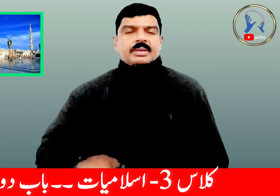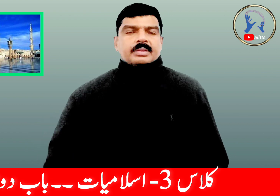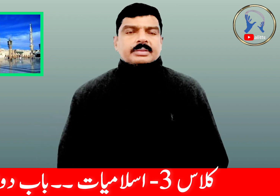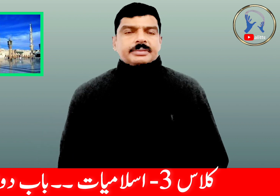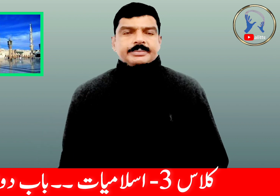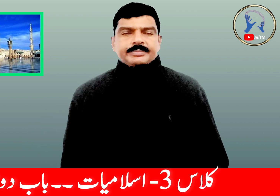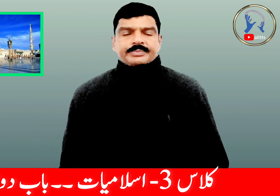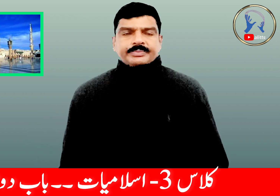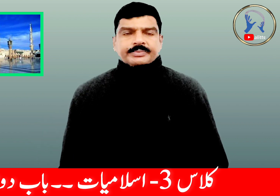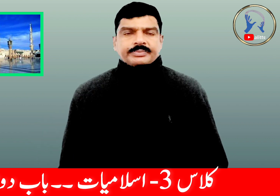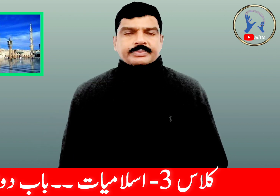اسلامیات،